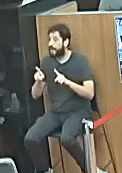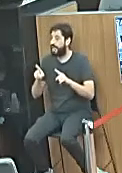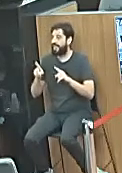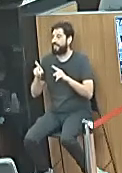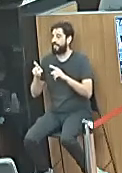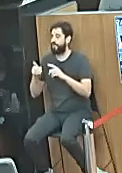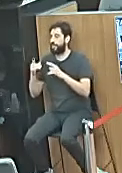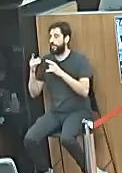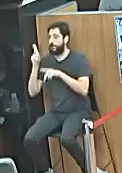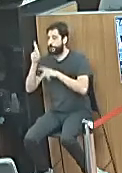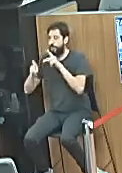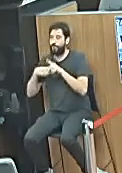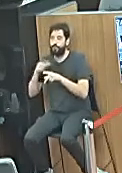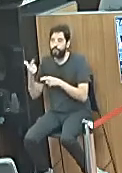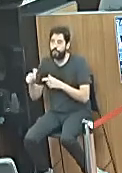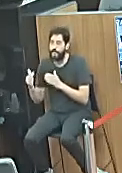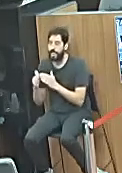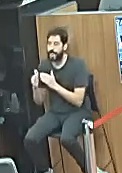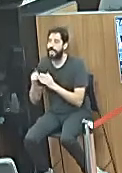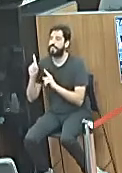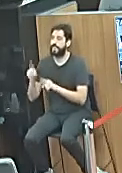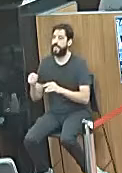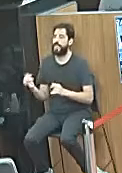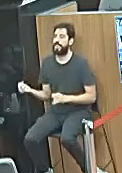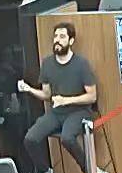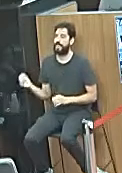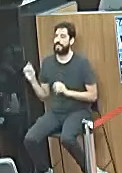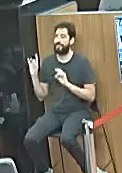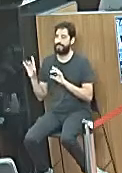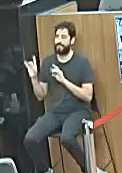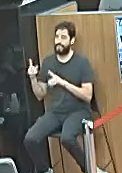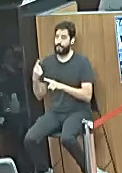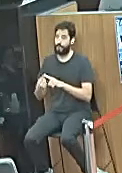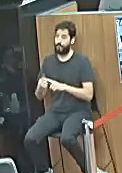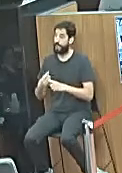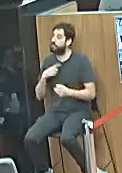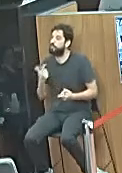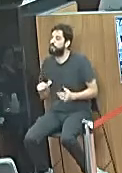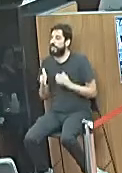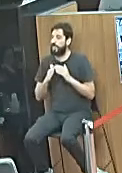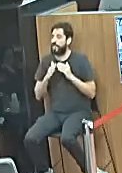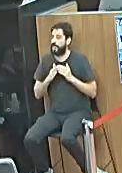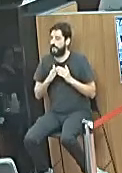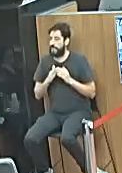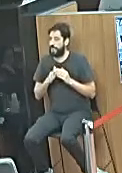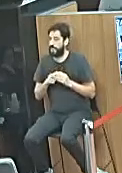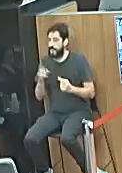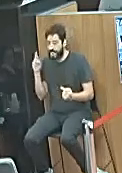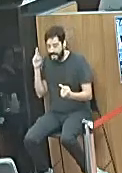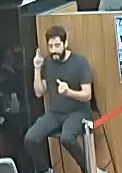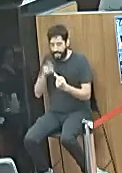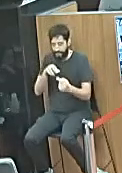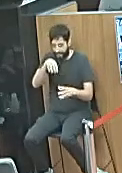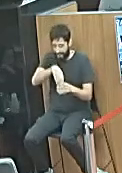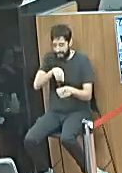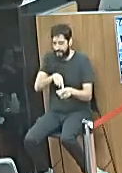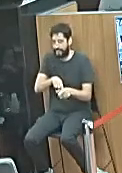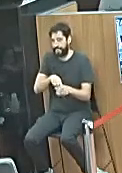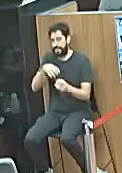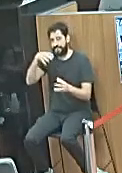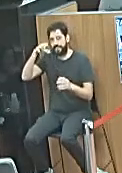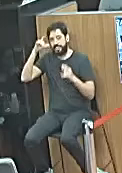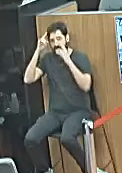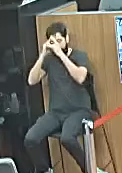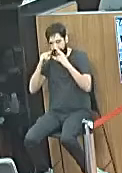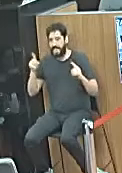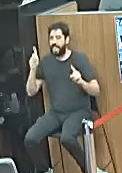nômade tem uma conotação muito especial porque é nômade então centro de referência do circo ele é um